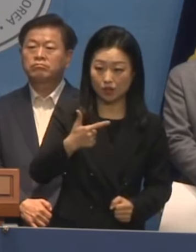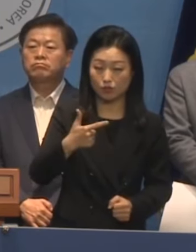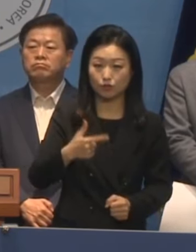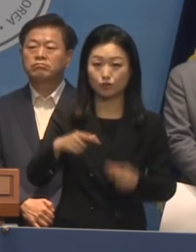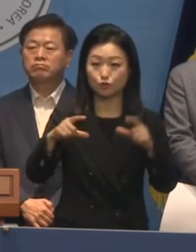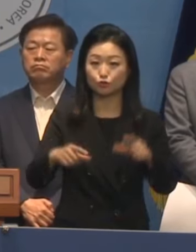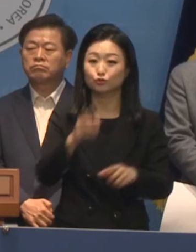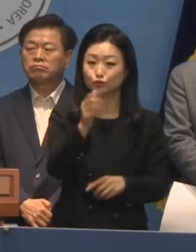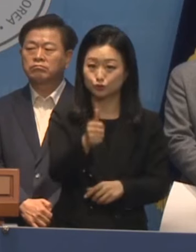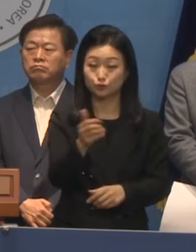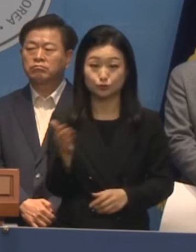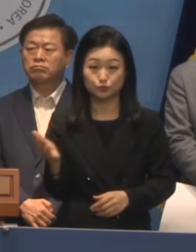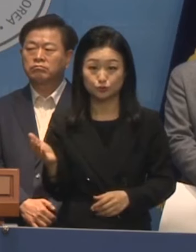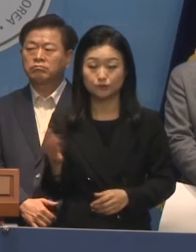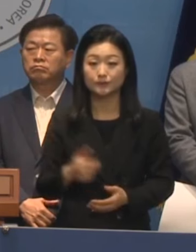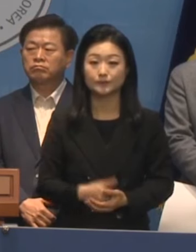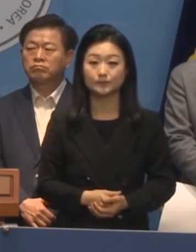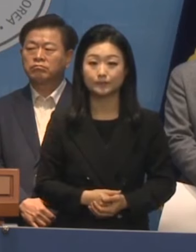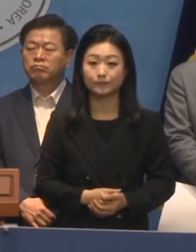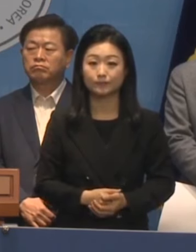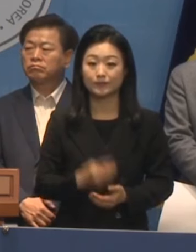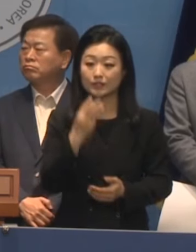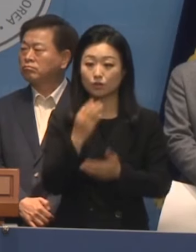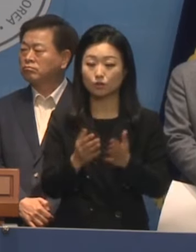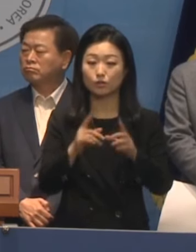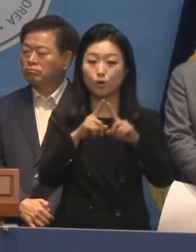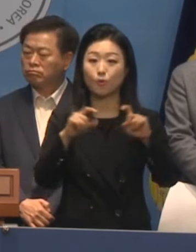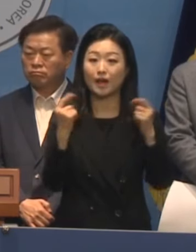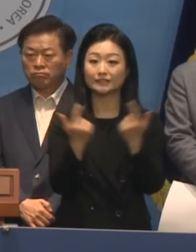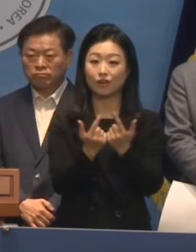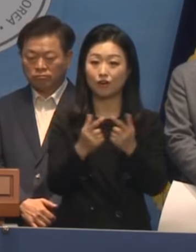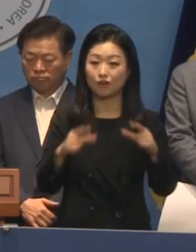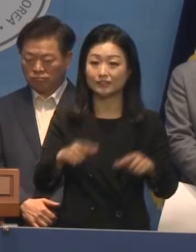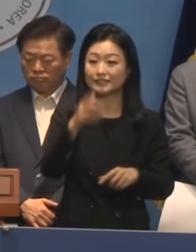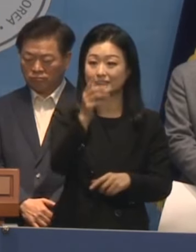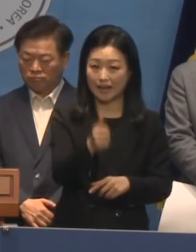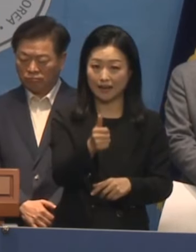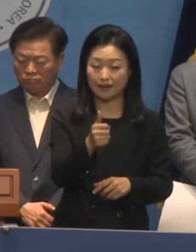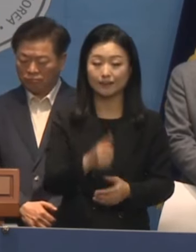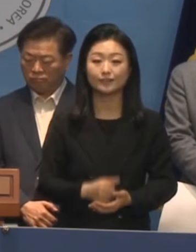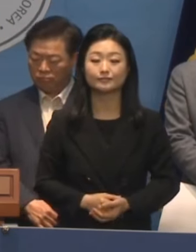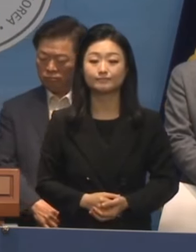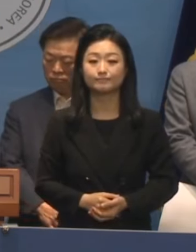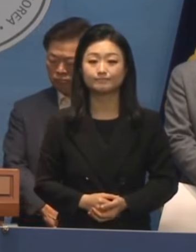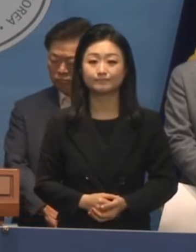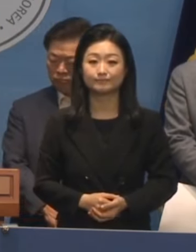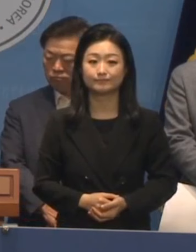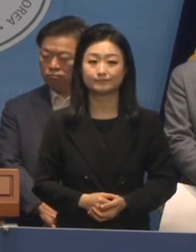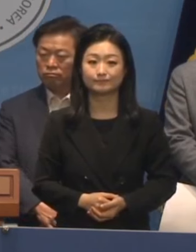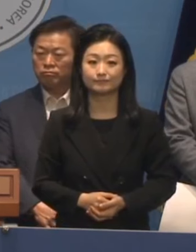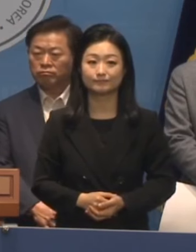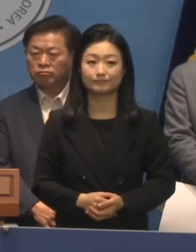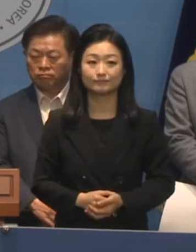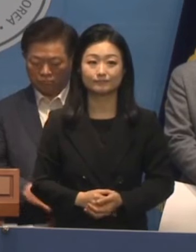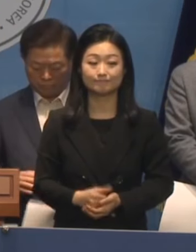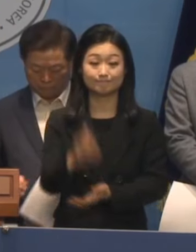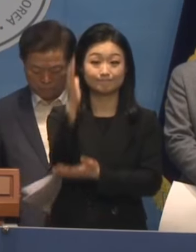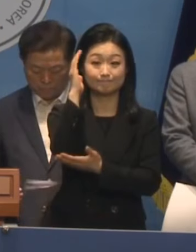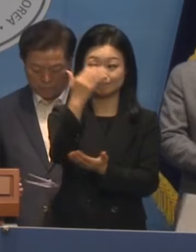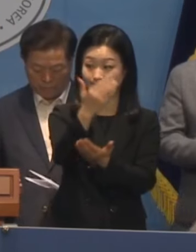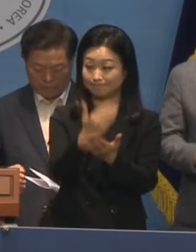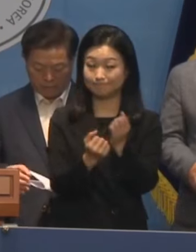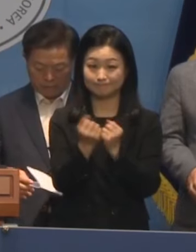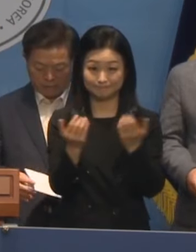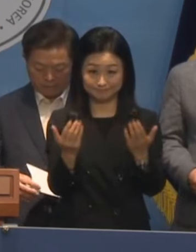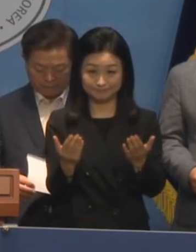수입니다 정명근 경기도 화성 시장입니다 그럼 준비된 기자 문을